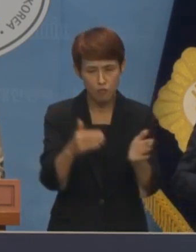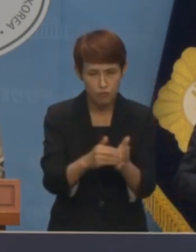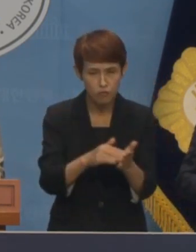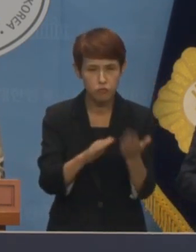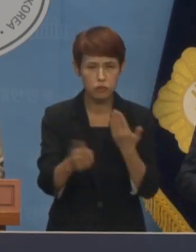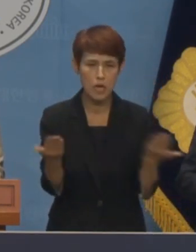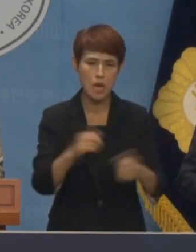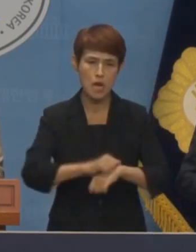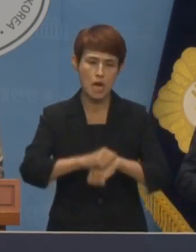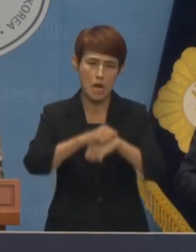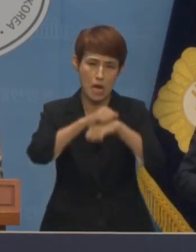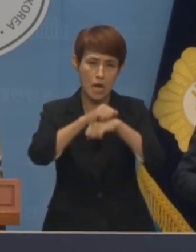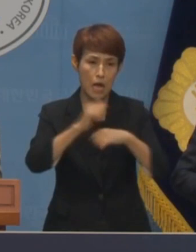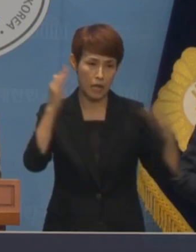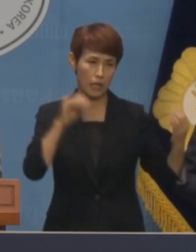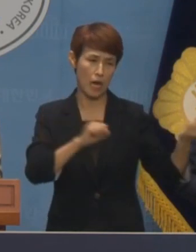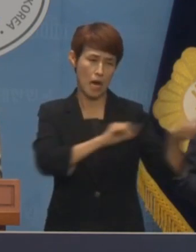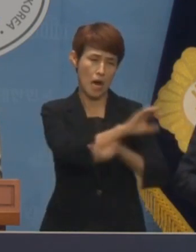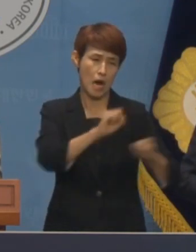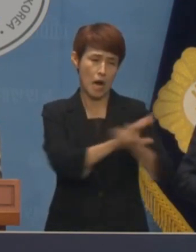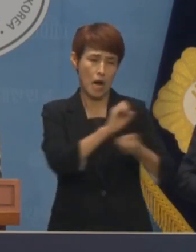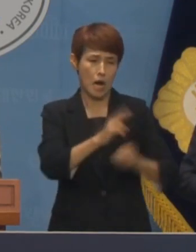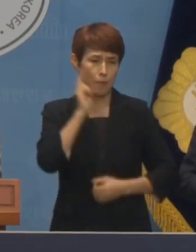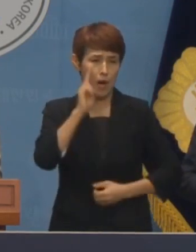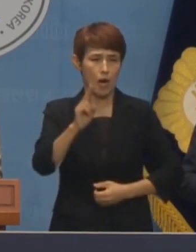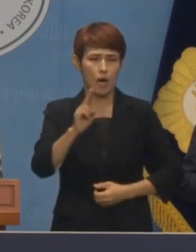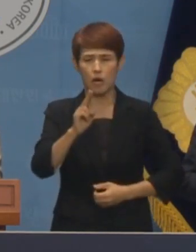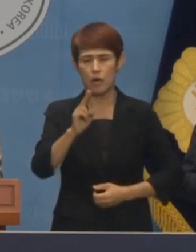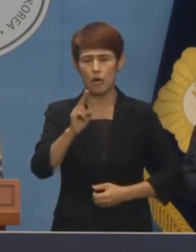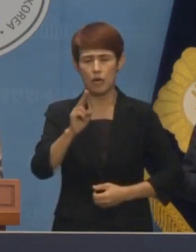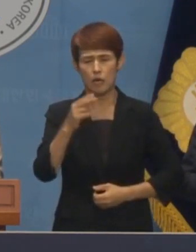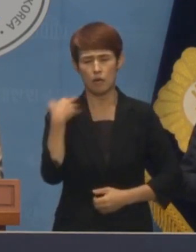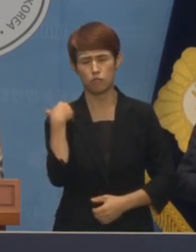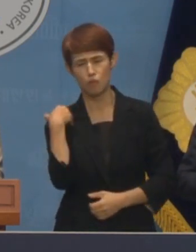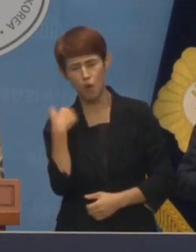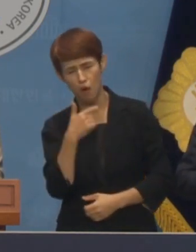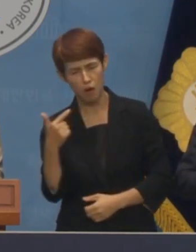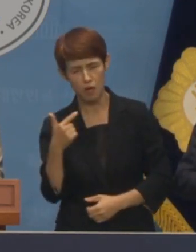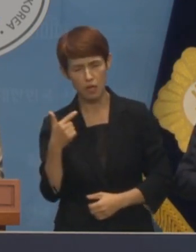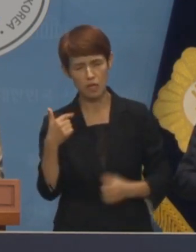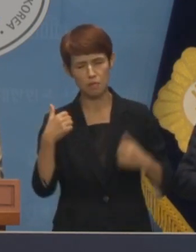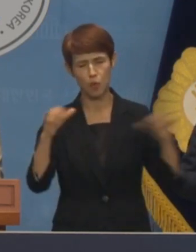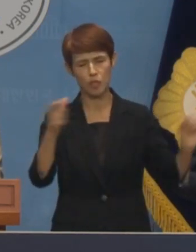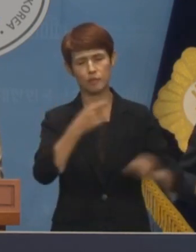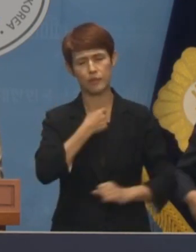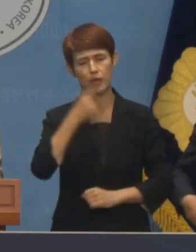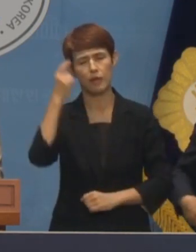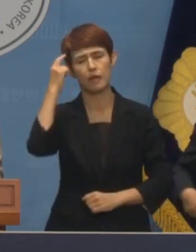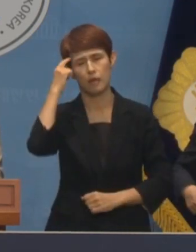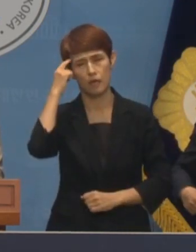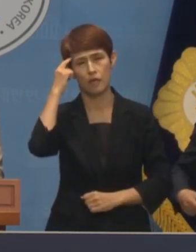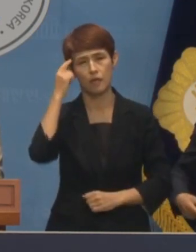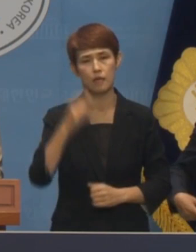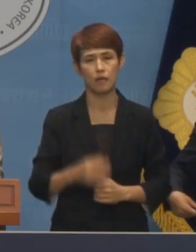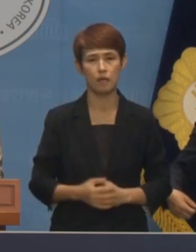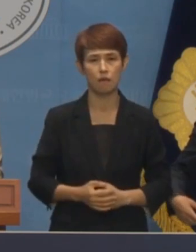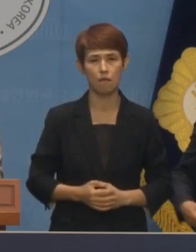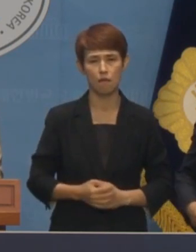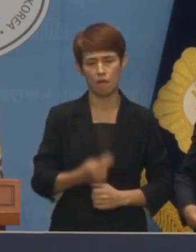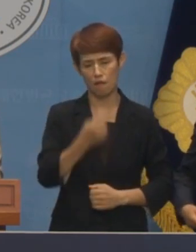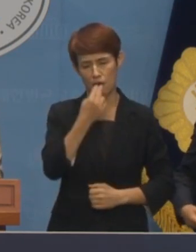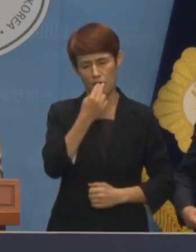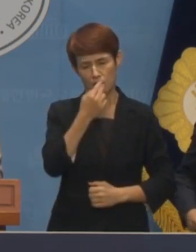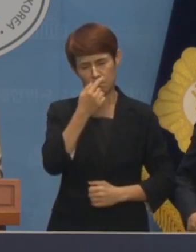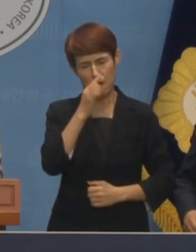그리고 학생의 난리가 겹치면서 그냥 모든 게 다 버거워지고 놓고 싶다는 생각이 마구 들었다. 숨이